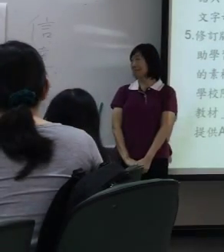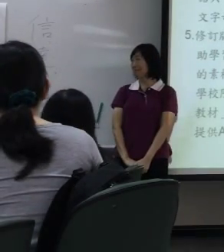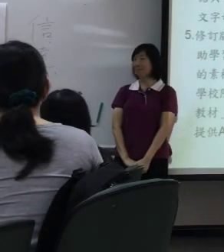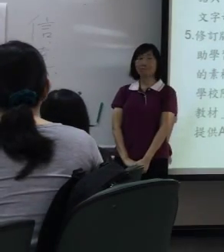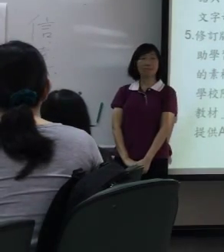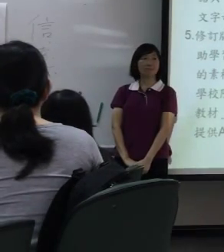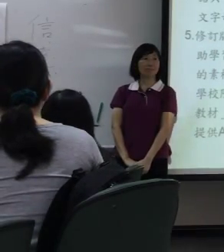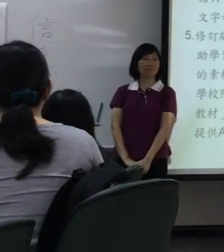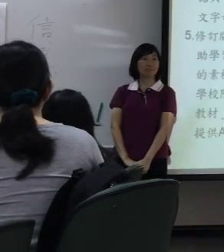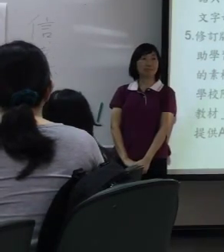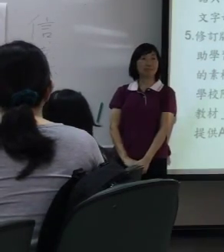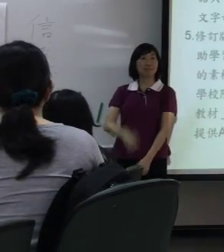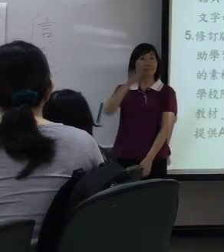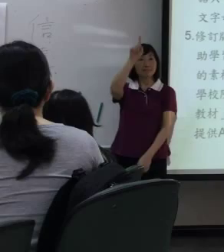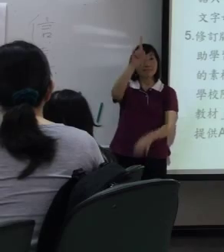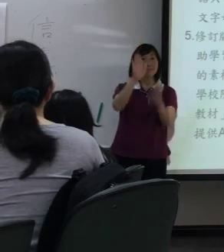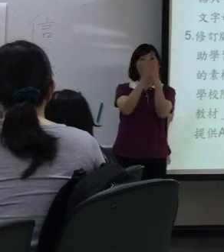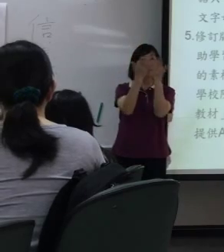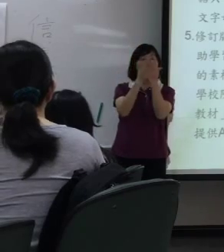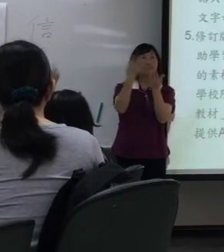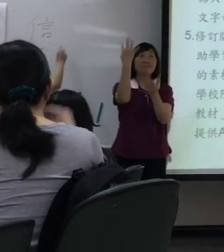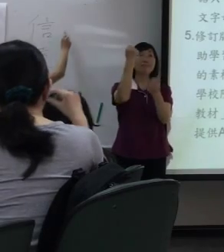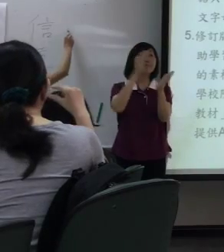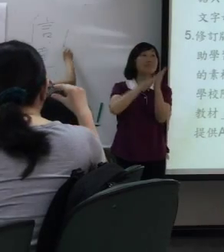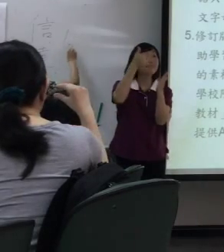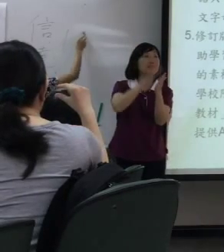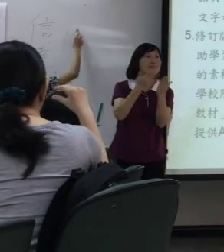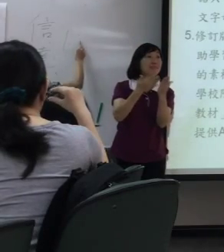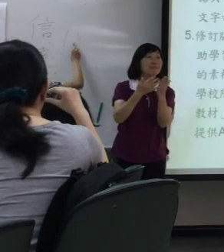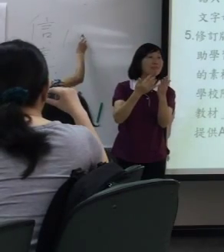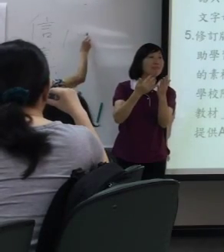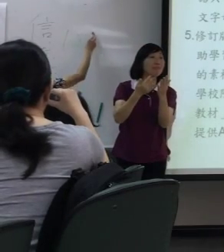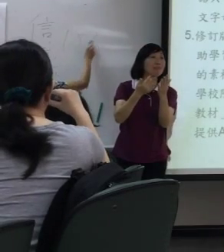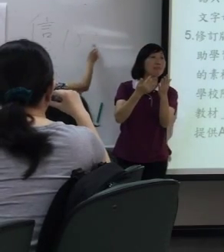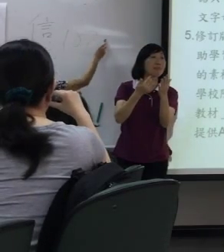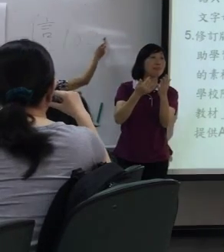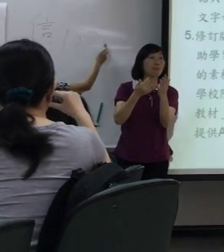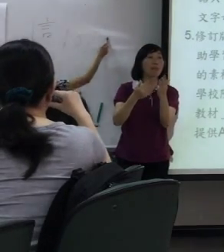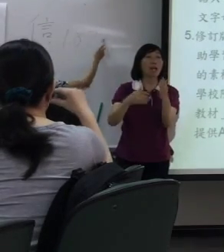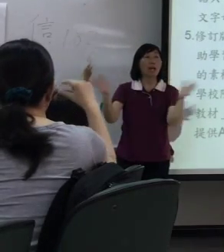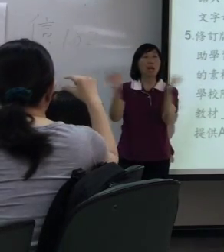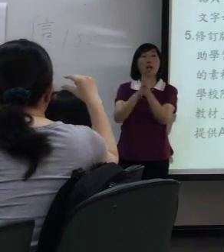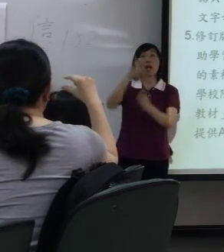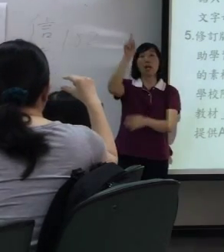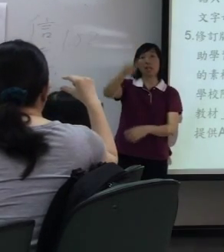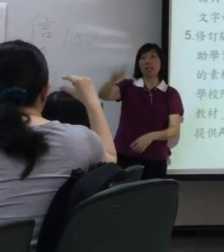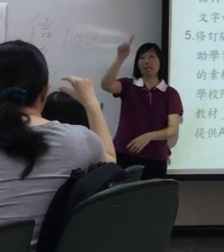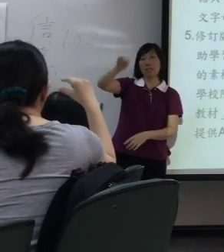那一本书有多少页啊？有1820页，